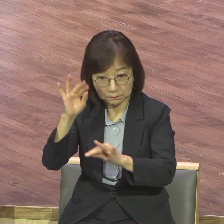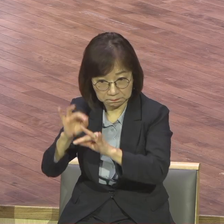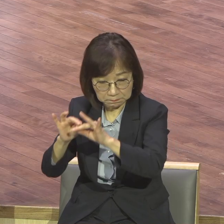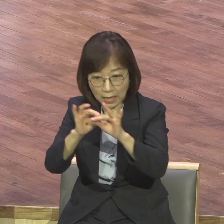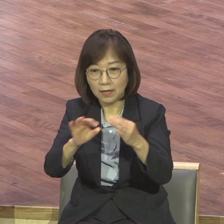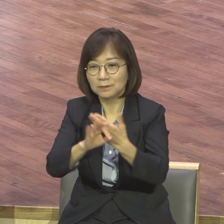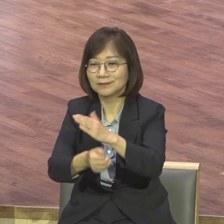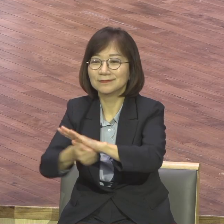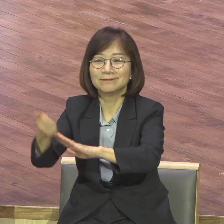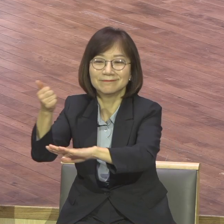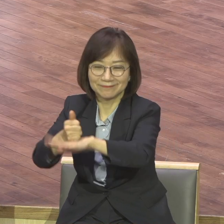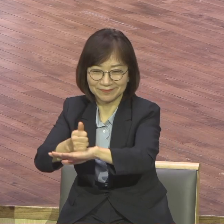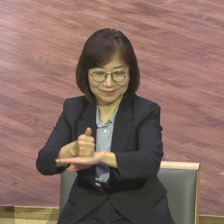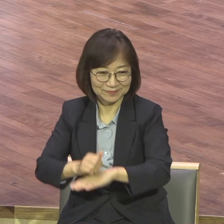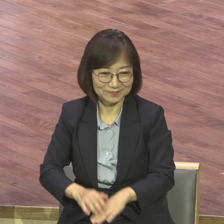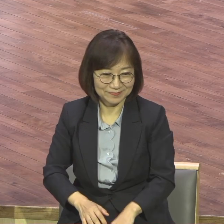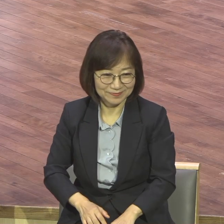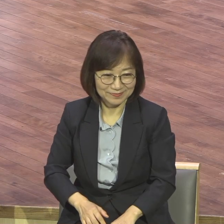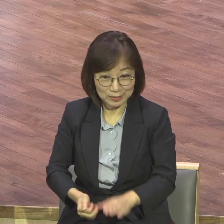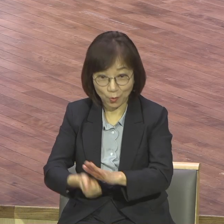모든 사람을 잘 섬겼다는 거예요.